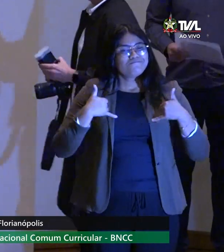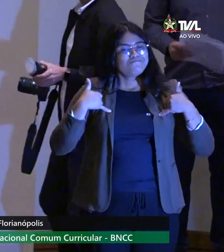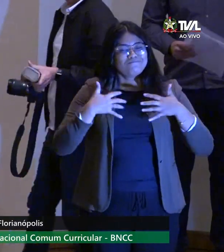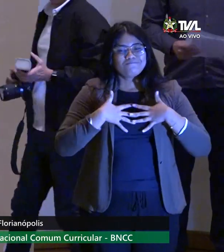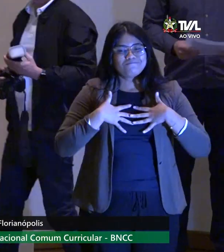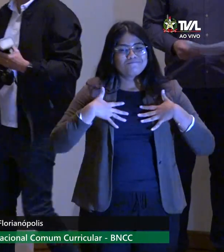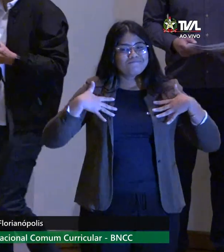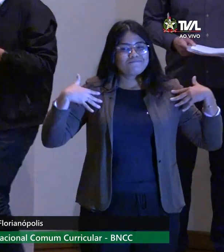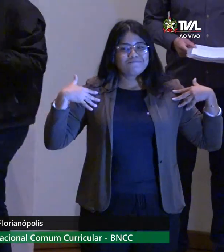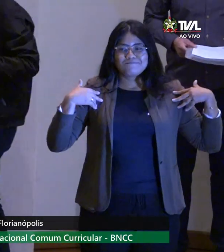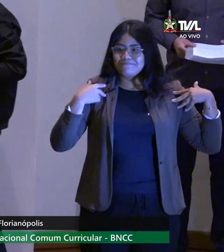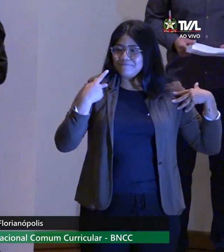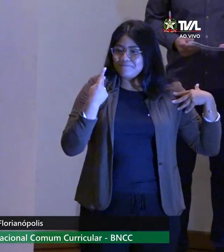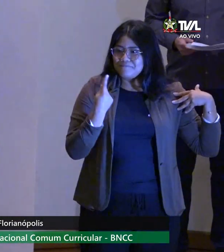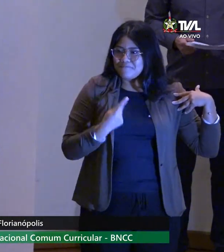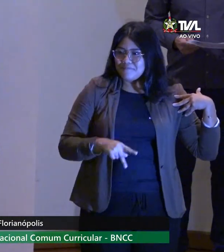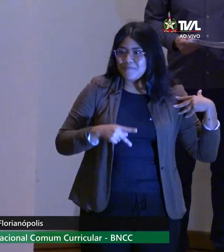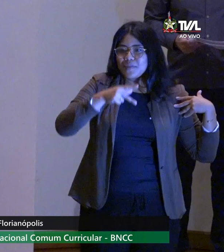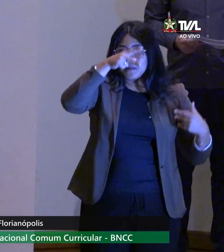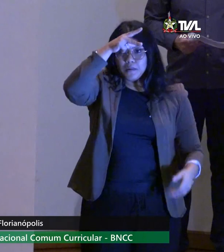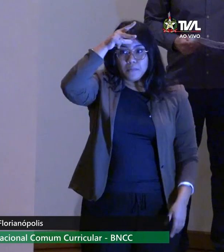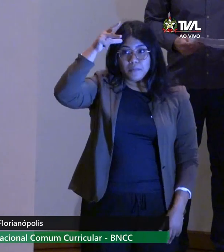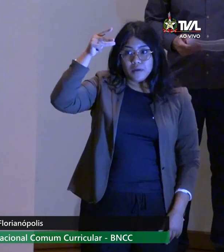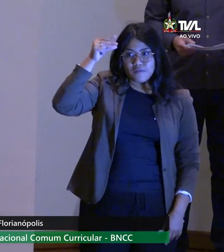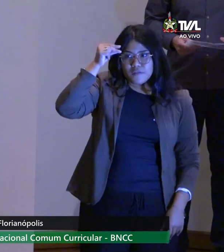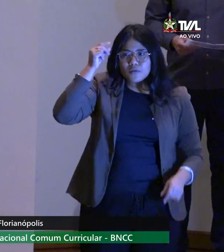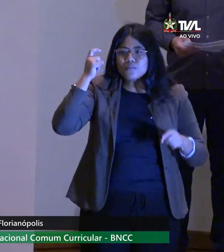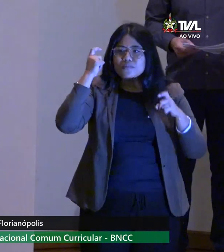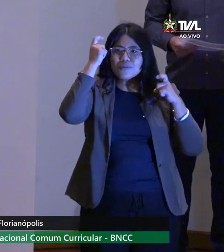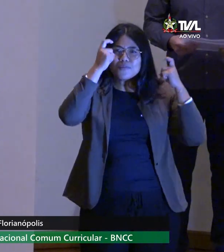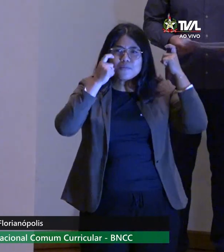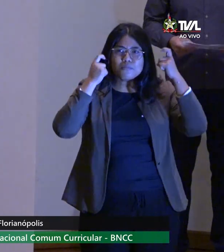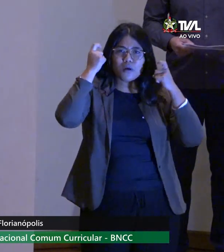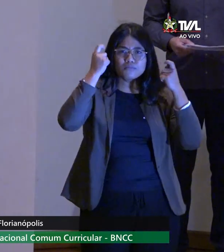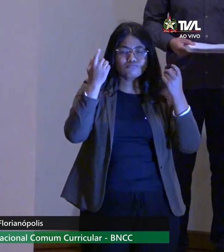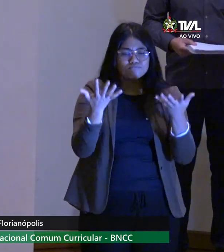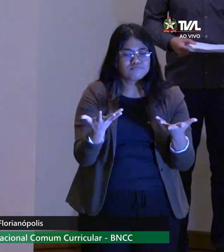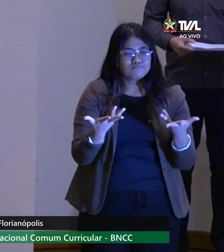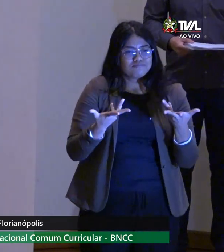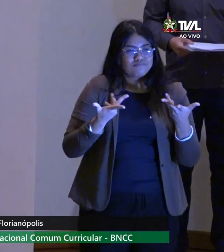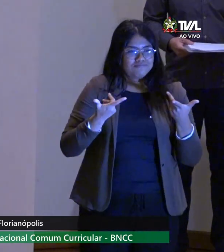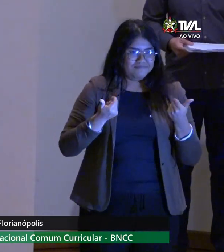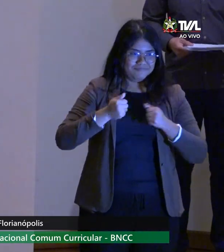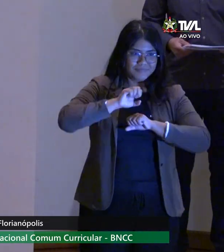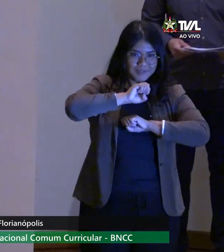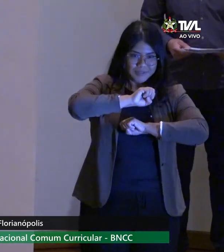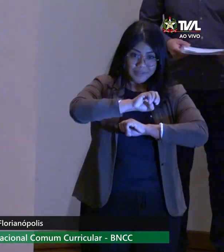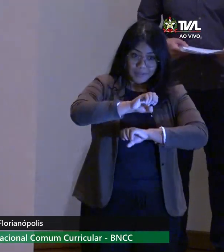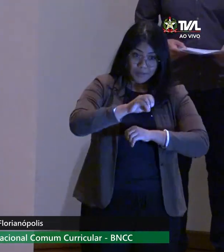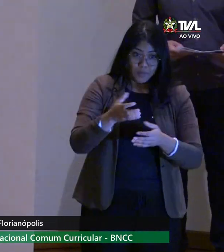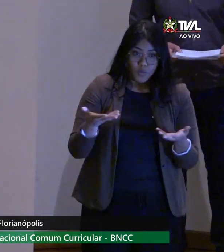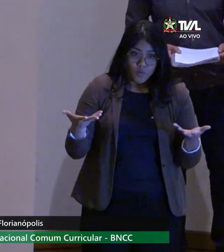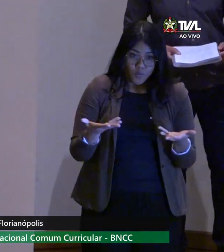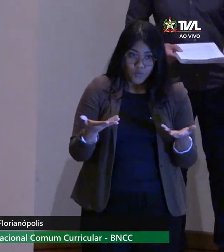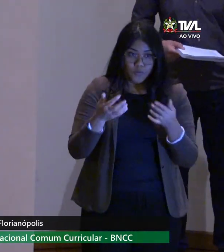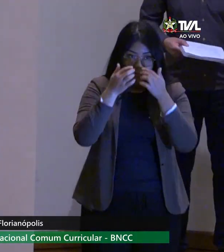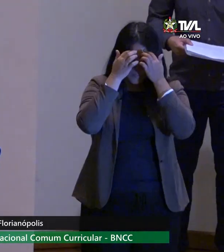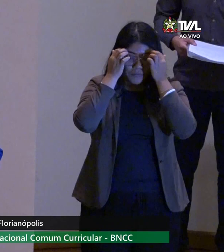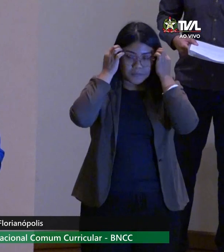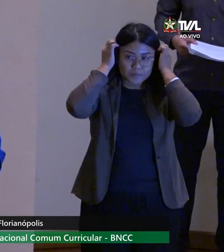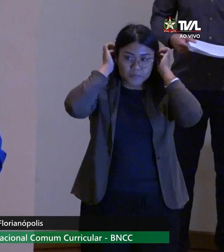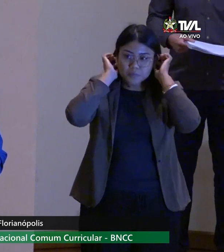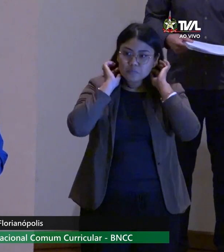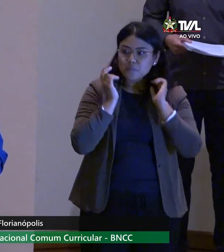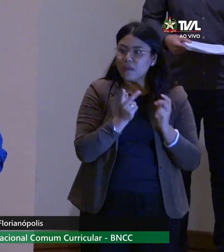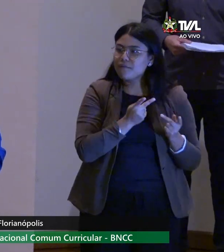de ser o prefeito de uma cidade que tem essa preocupação E essa qualidade em cima hoje quando vou em